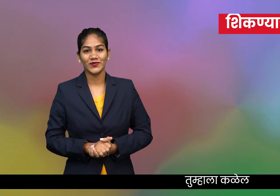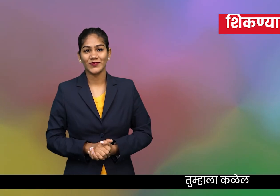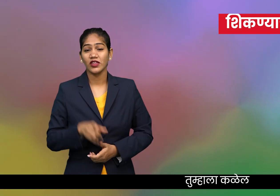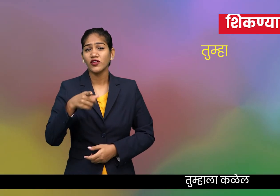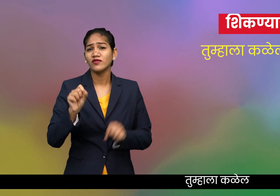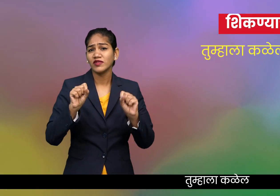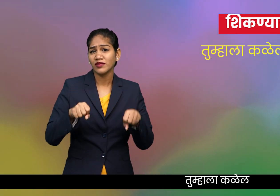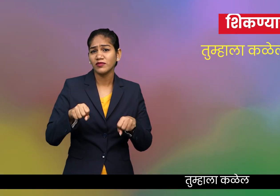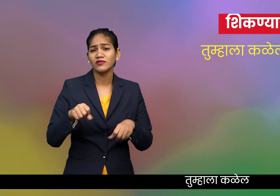तुम्हाला कळेल.